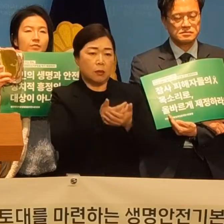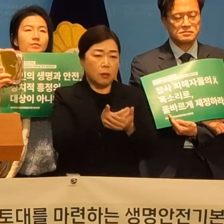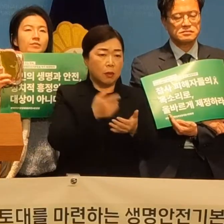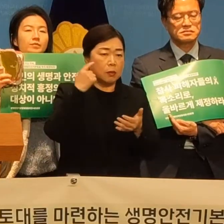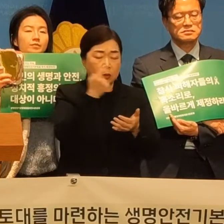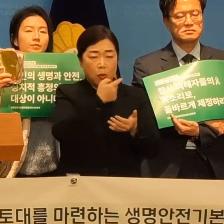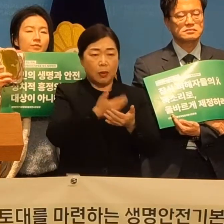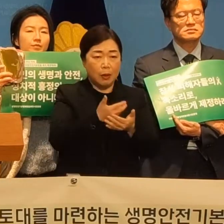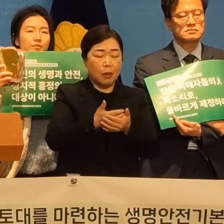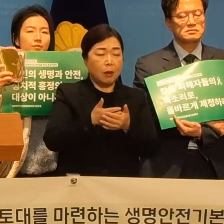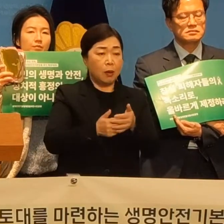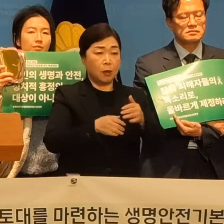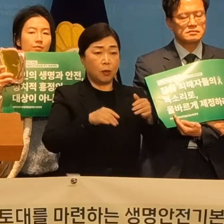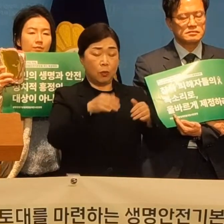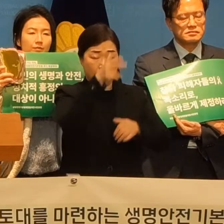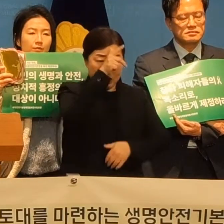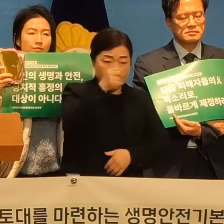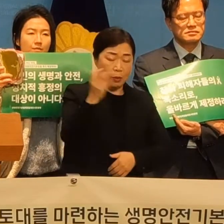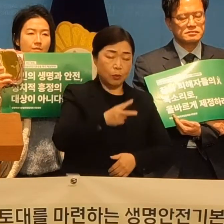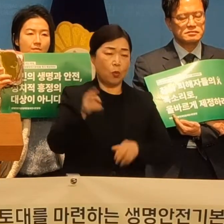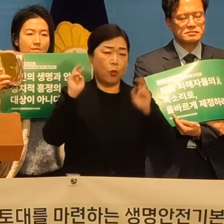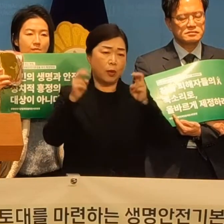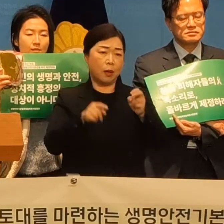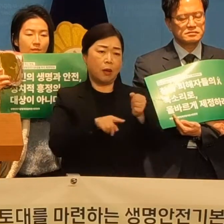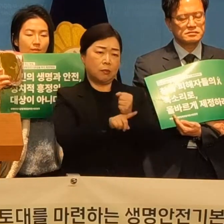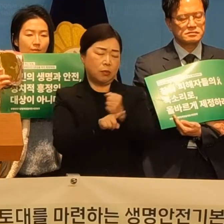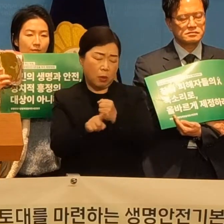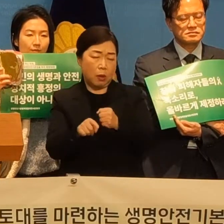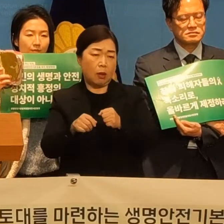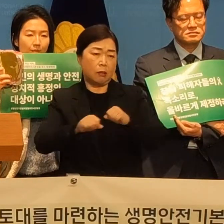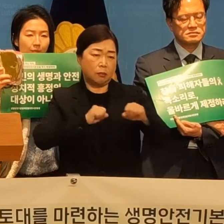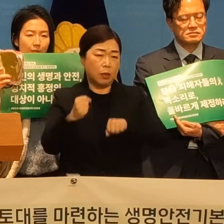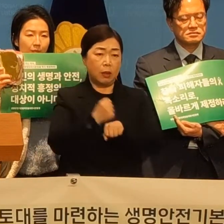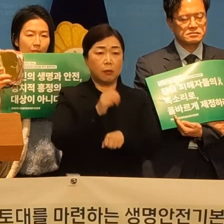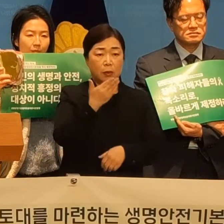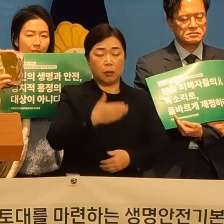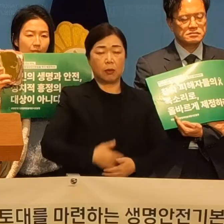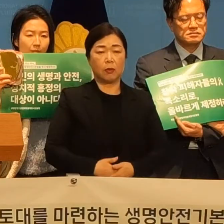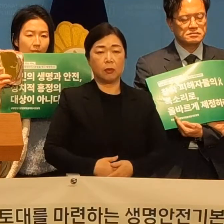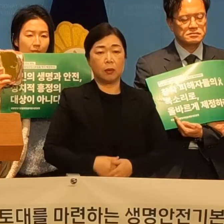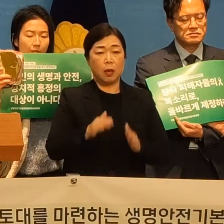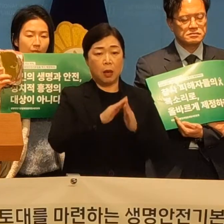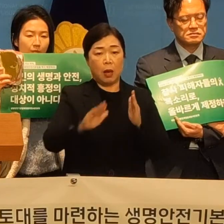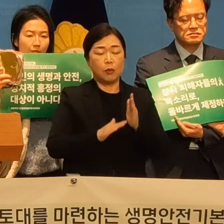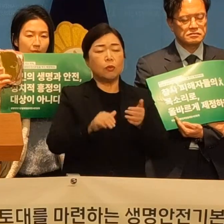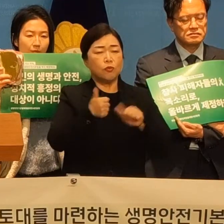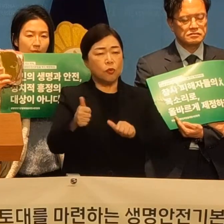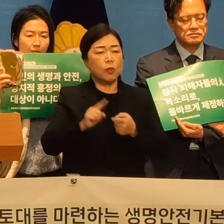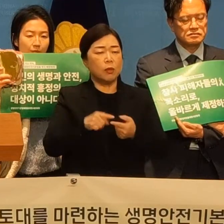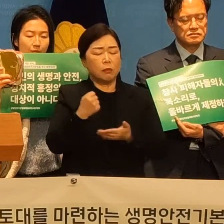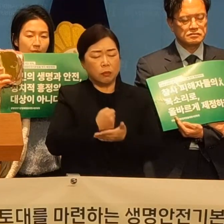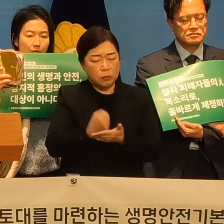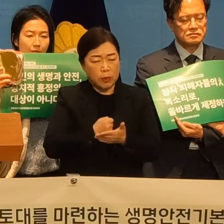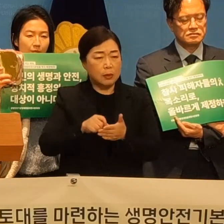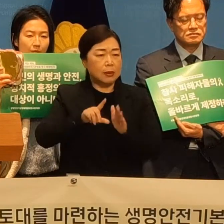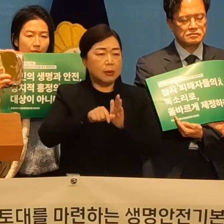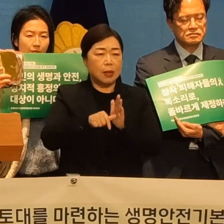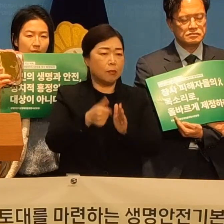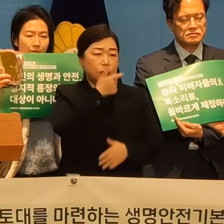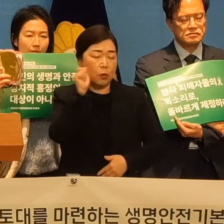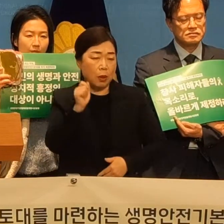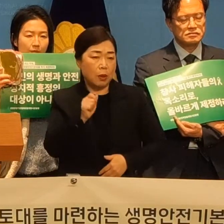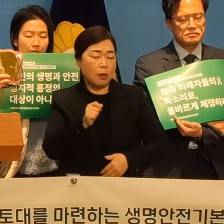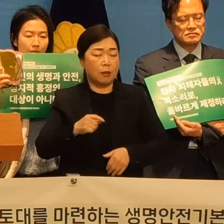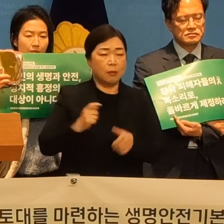수사기관과 기업을 상대해야 합니다. 슬픔에 잠기거나 내 가족의 죽음을 애도할 틈도 없이 우리는 피해자이자 조사자가